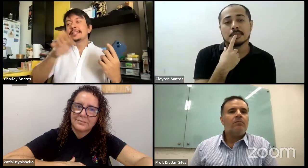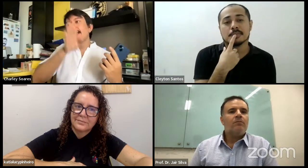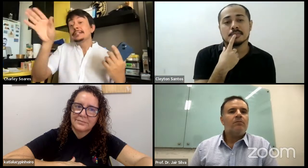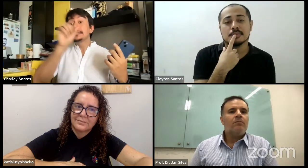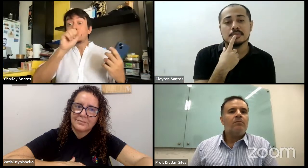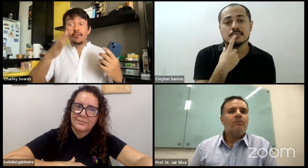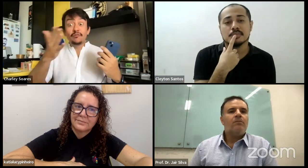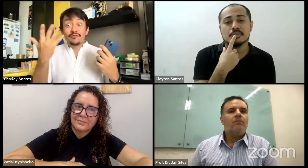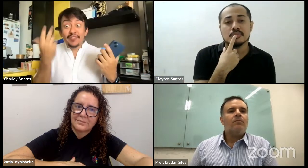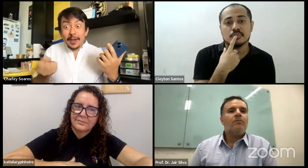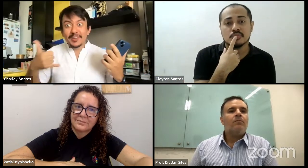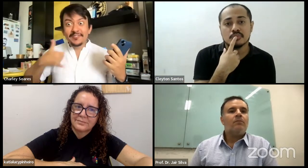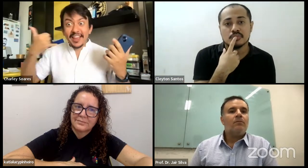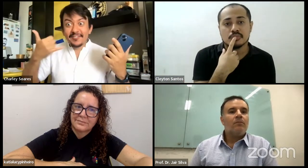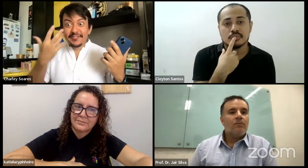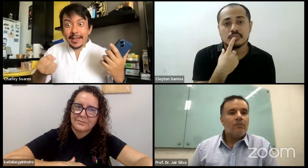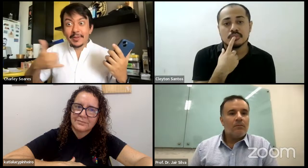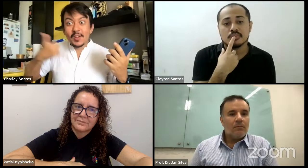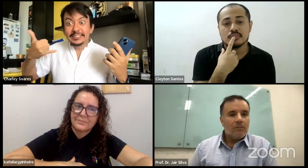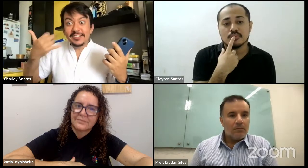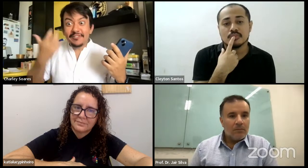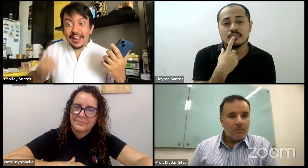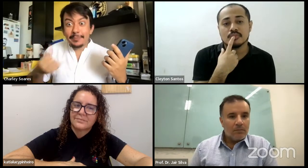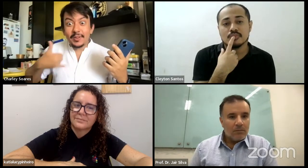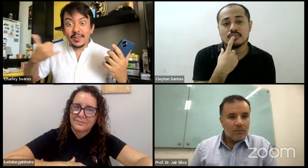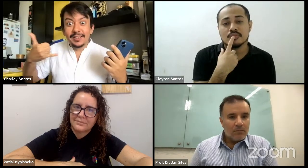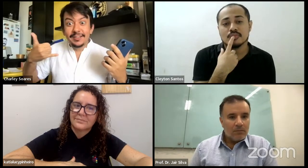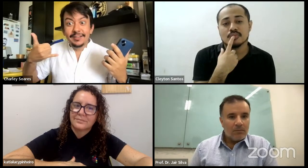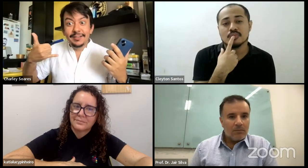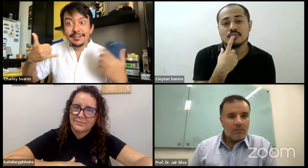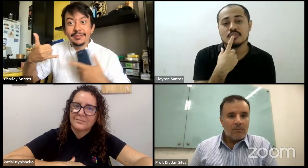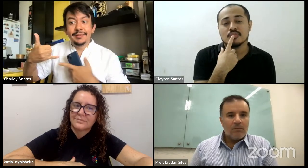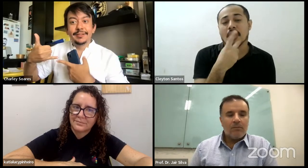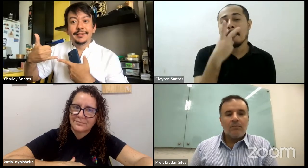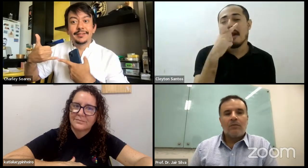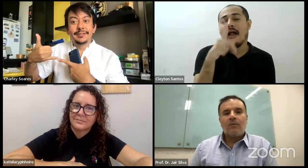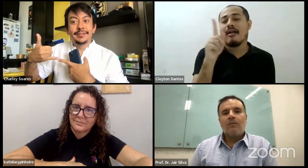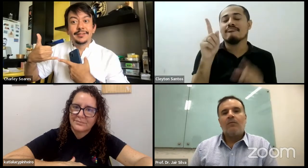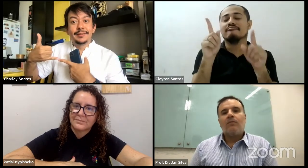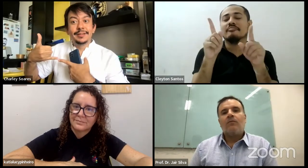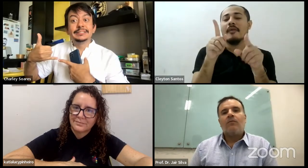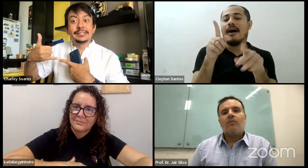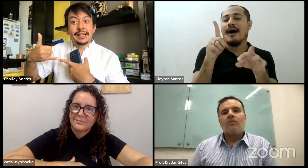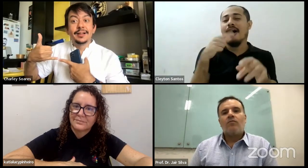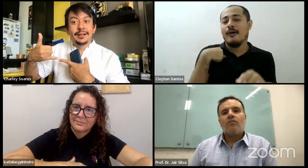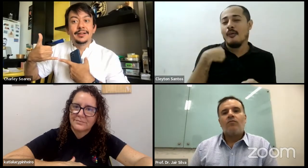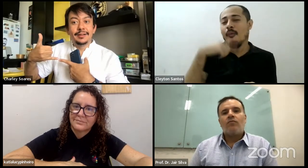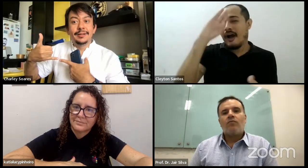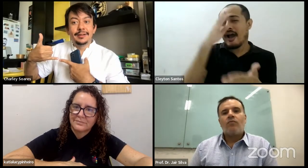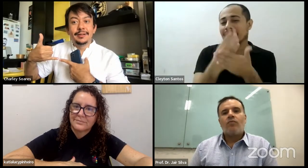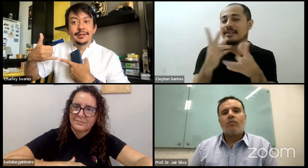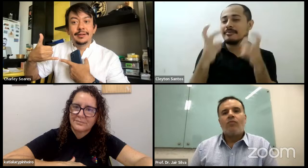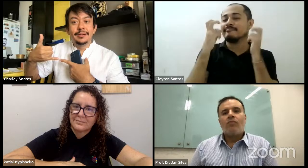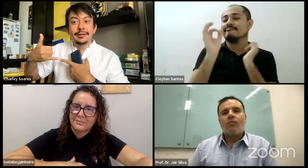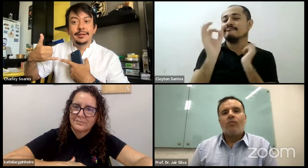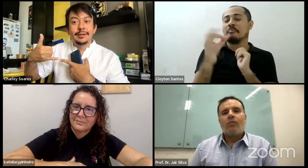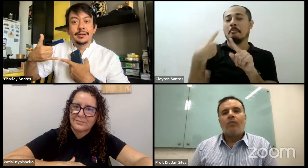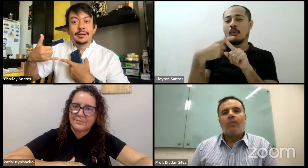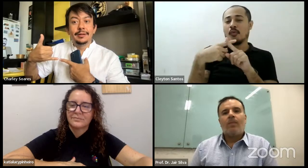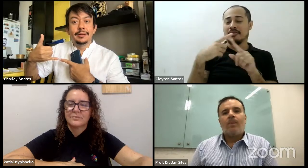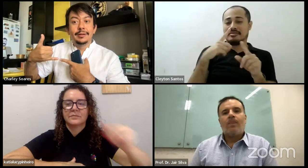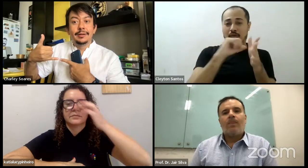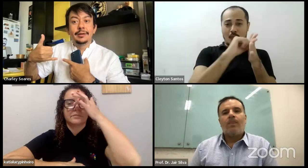Tudo bem. Mas se a gente tiver com a outra mão ocupada com o celular, alguma coisa, quando é que, vamos para o meu aniversário, vamos para o